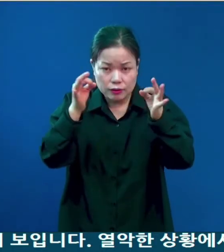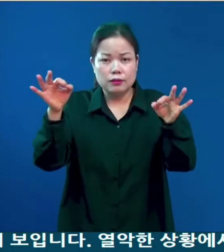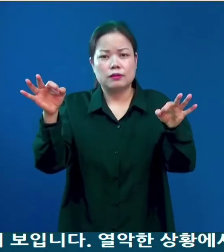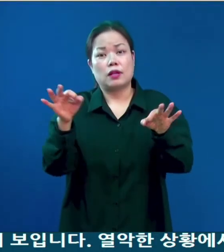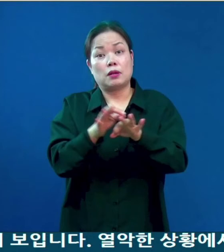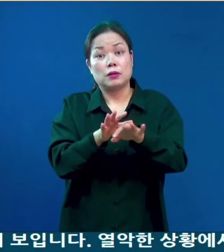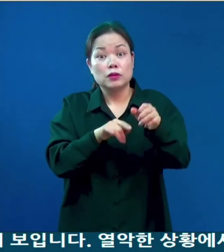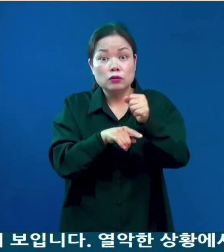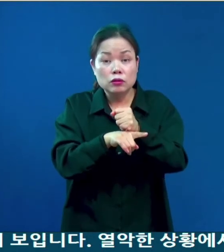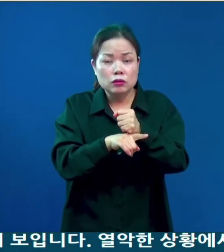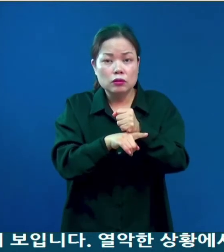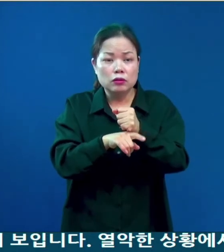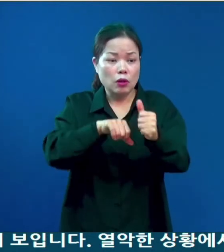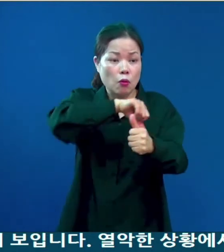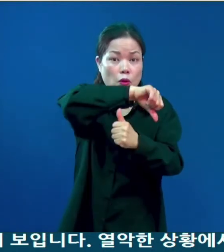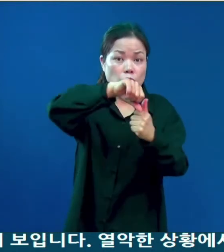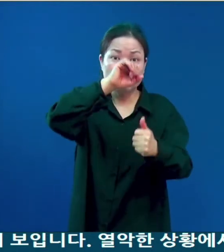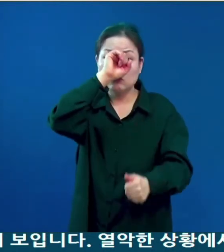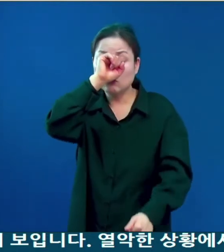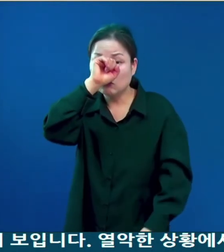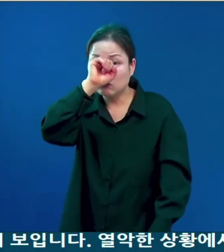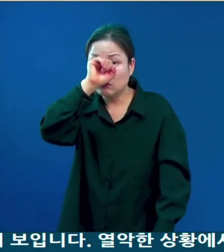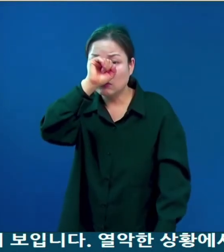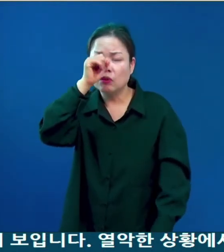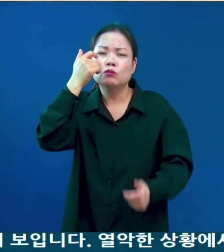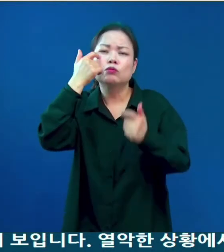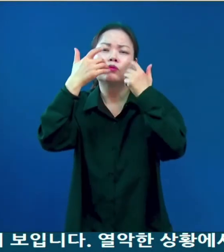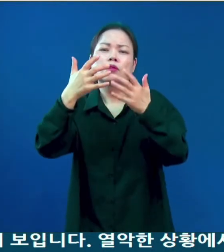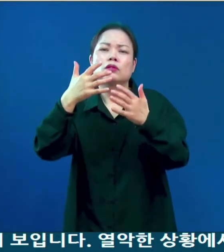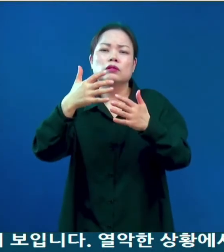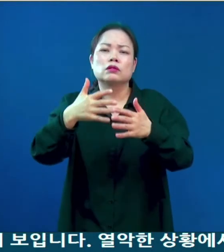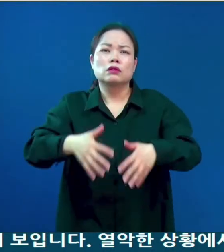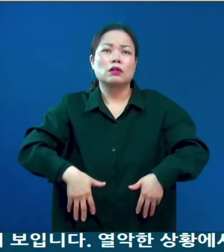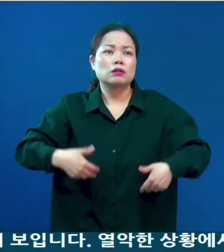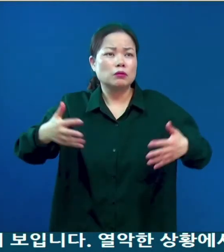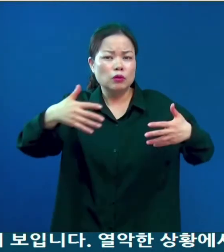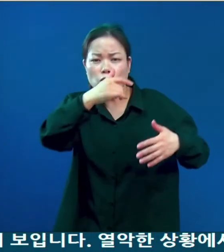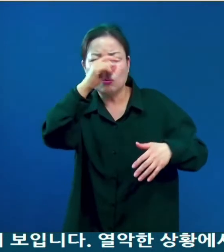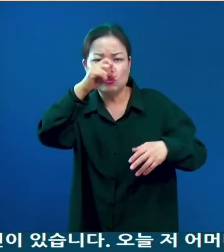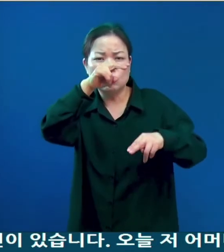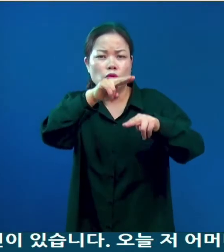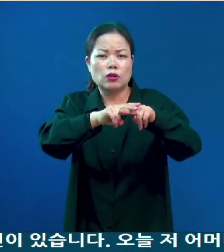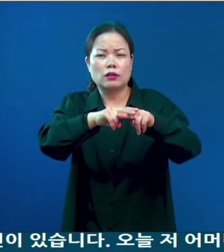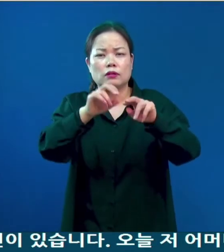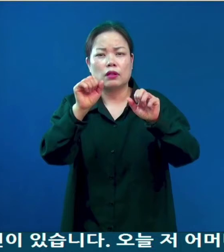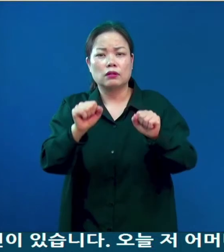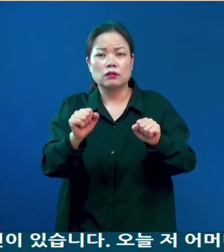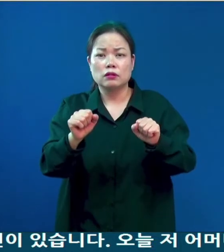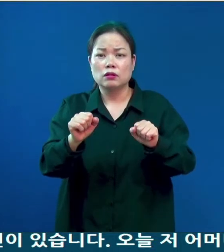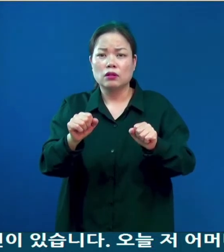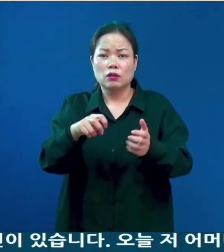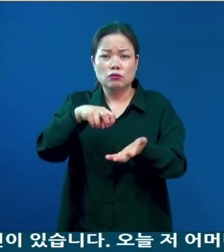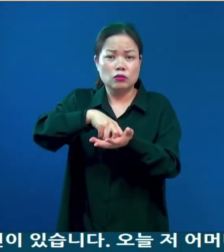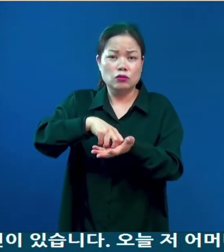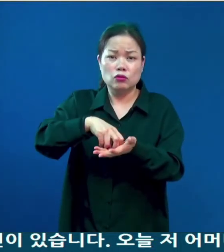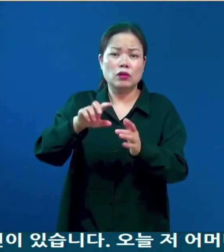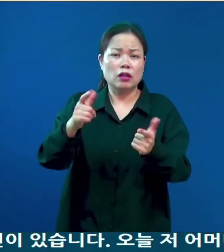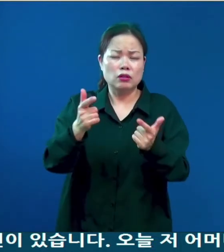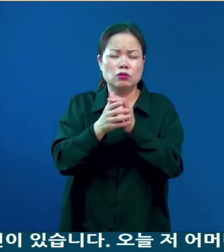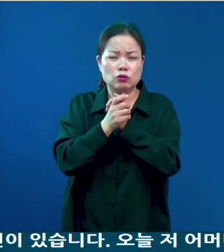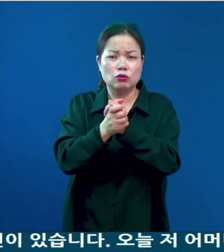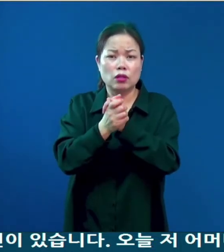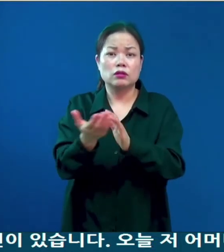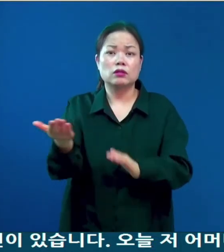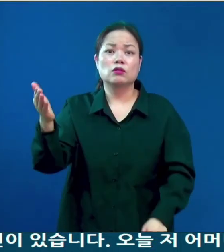이유는, 분명히 환경은 더 좋아졌는데, 분명히 따뜻한 바람도 나오고 너무 좋은 의자에 앉아 있는데 저렇게 무릎 꿇지도 않고 기도하는데도